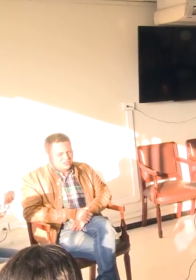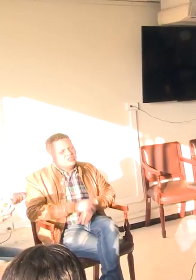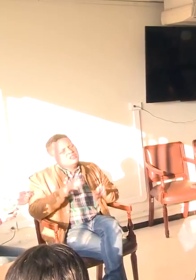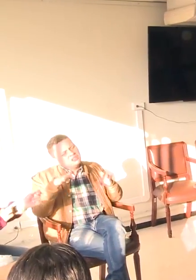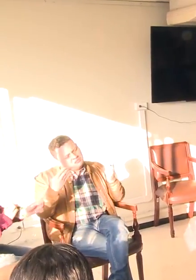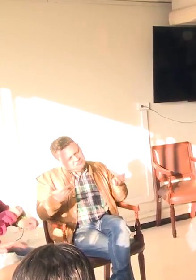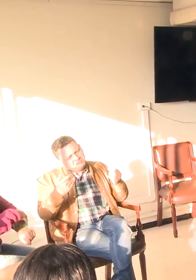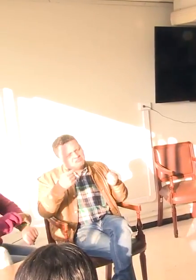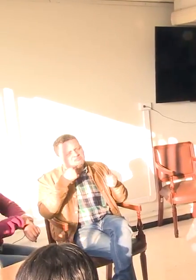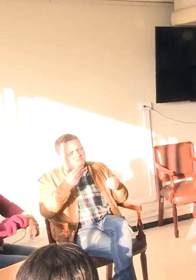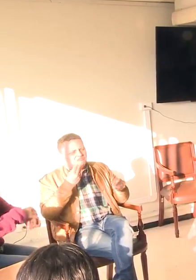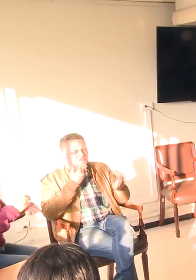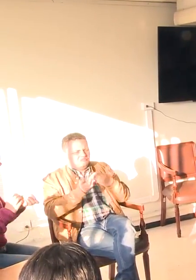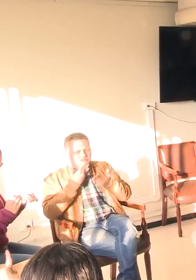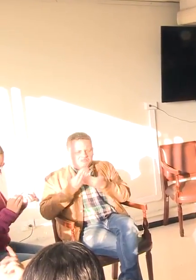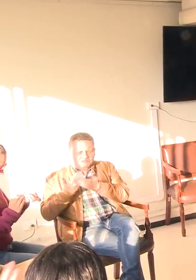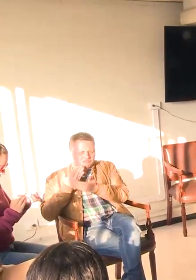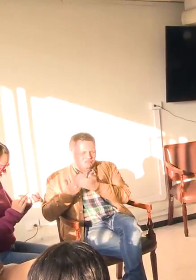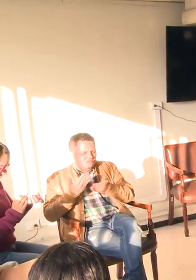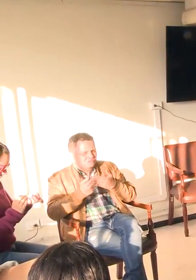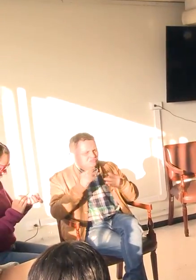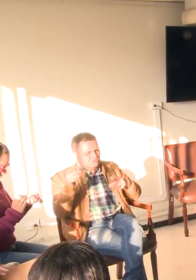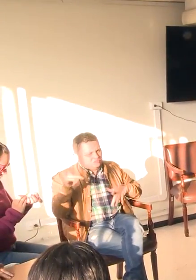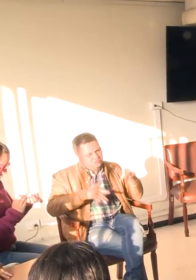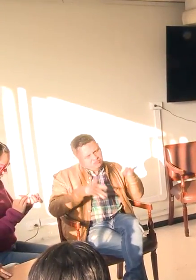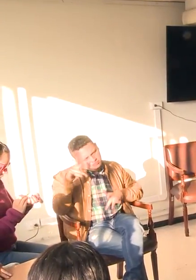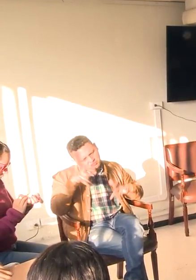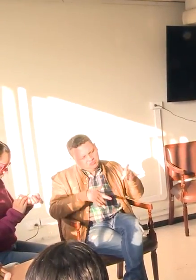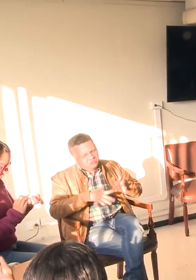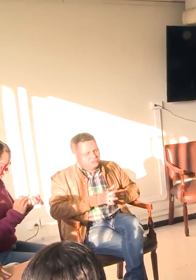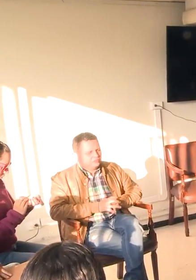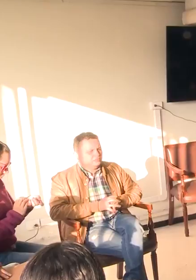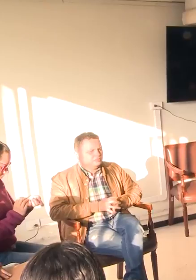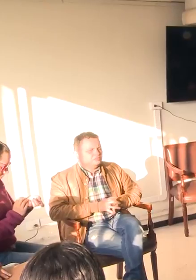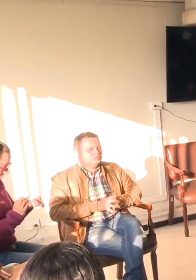Bueno, pues muchas gracias a todas y todos por estar aquí